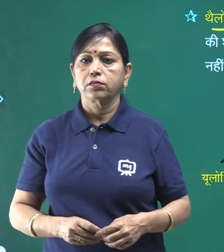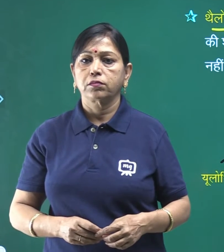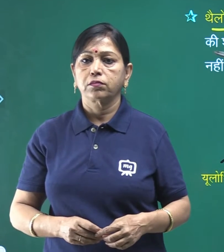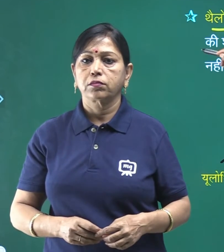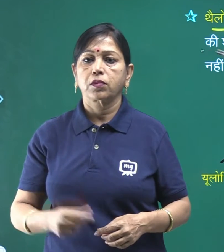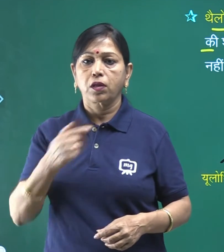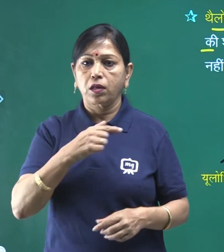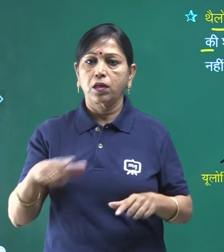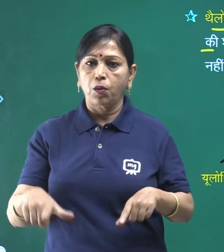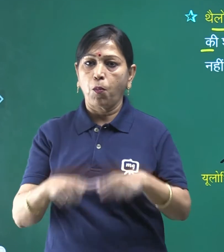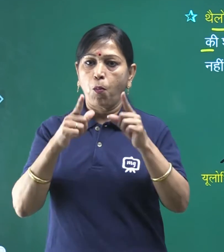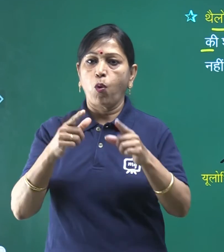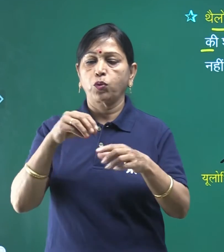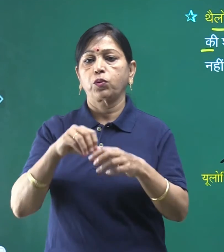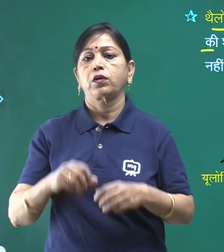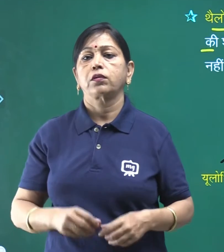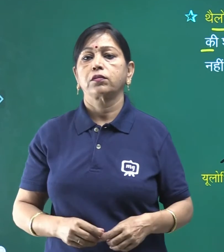इन पौधों की